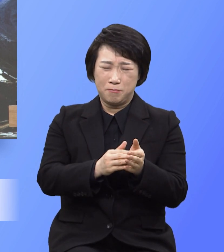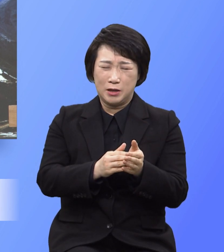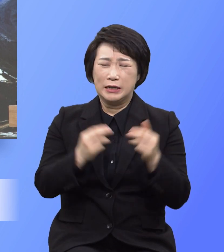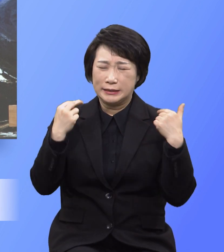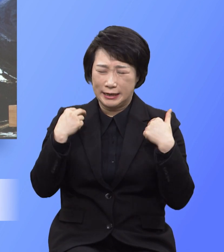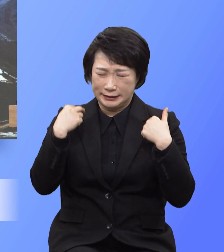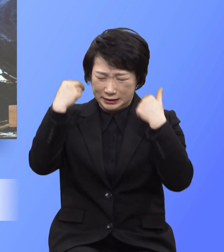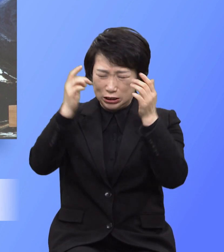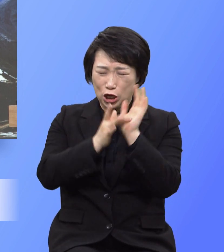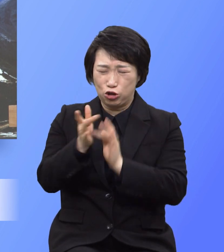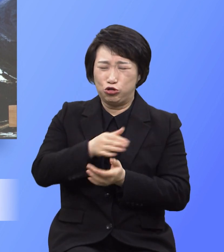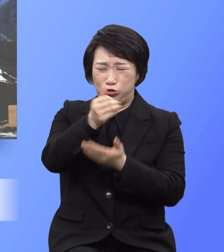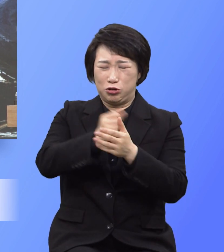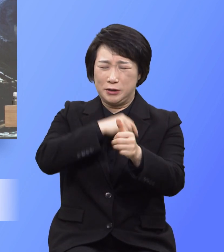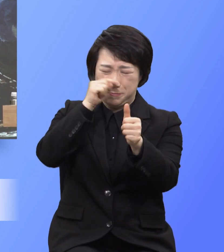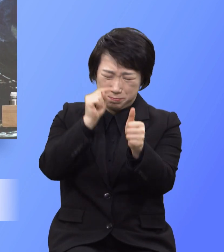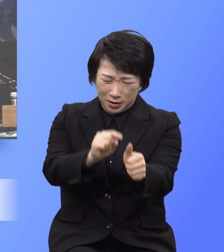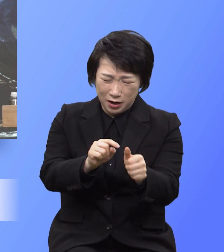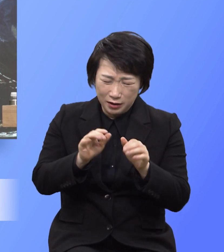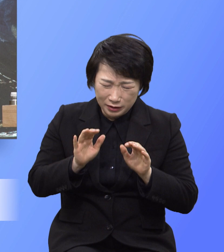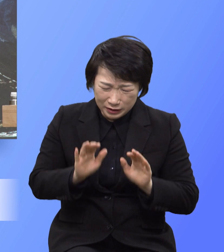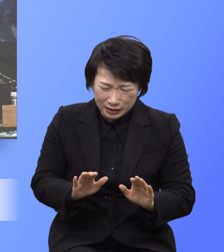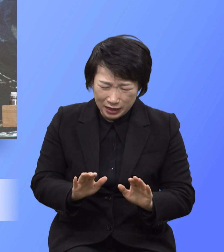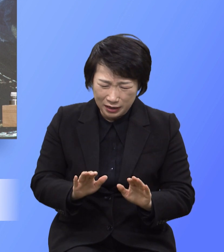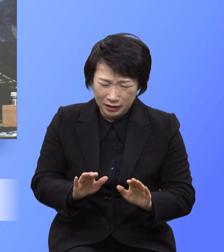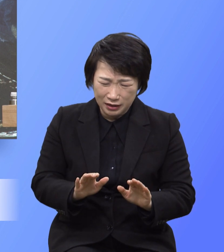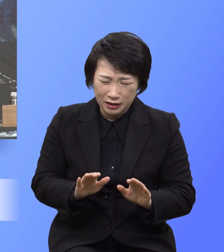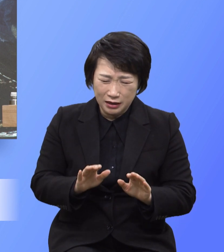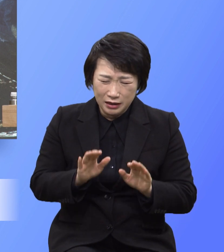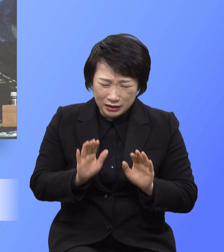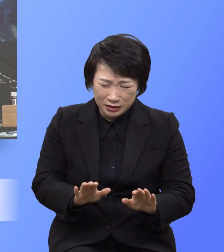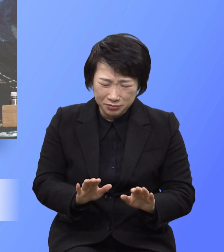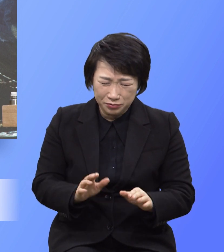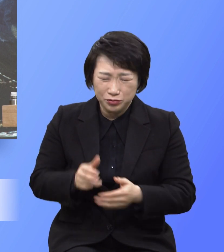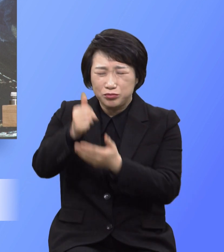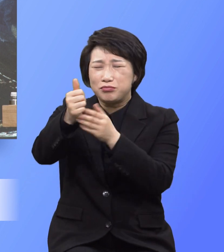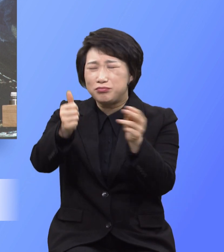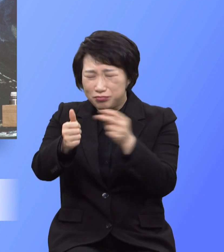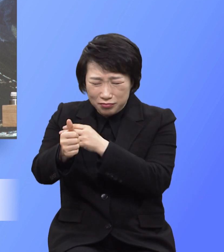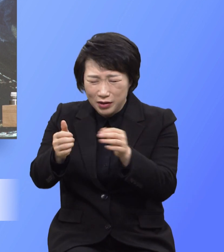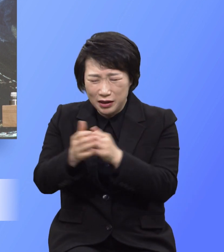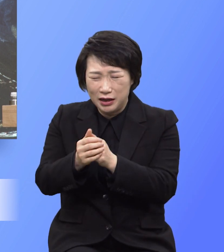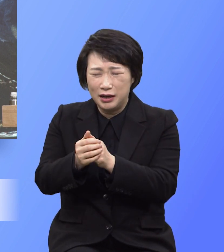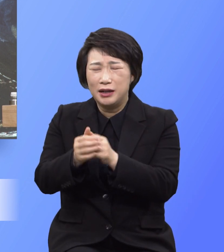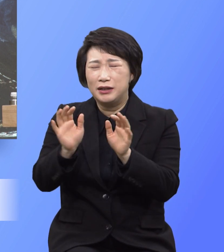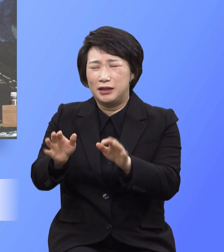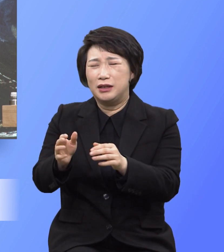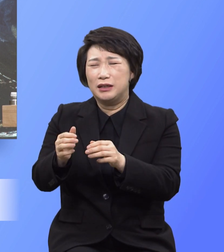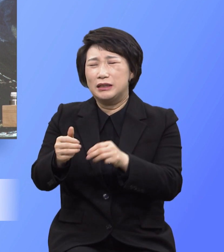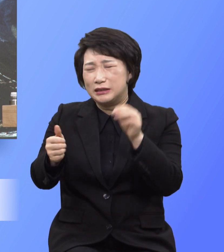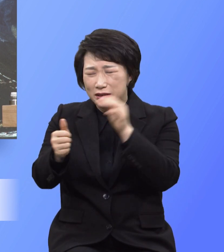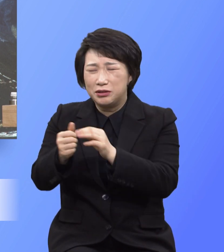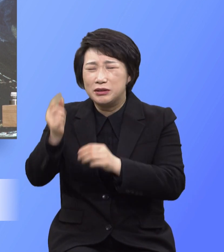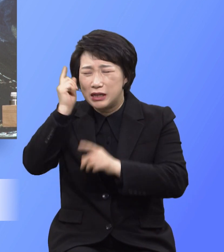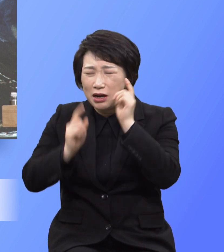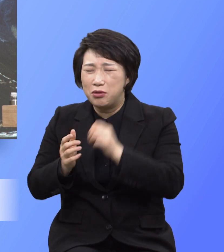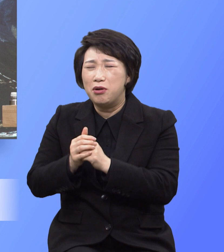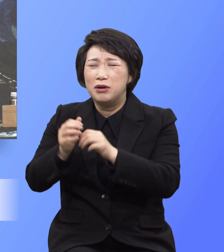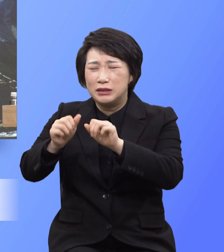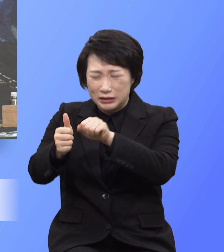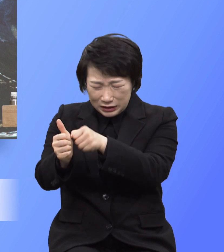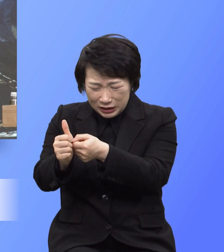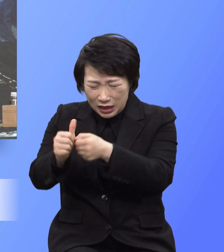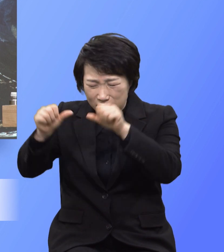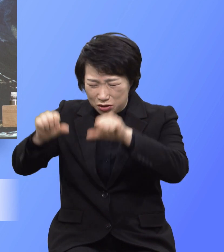떠나갈지어다. 나사렛 예수 이름으로 명하노니 찔리고 상하고 채찍에 맞으시고